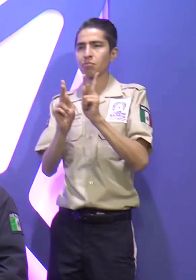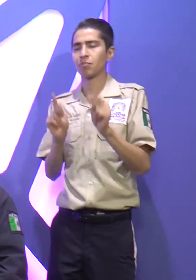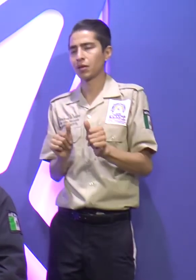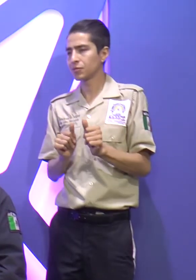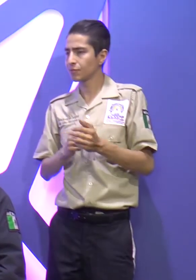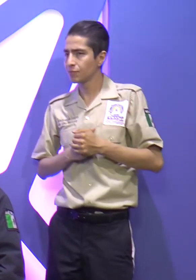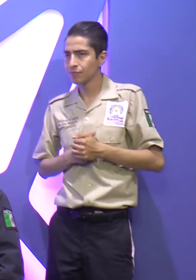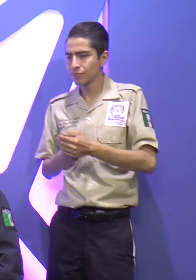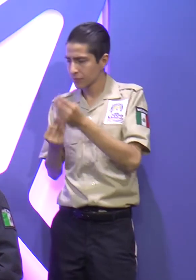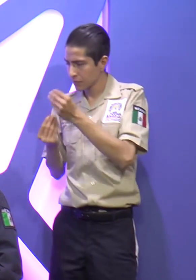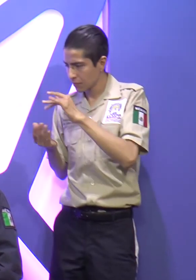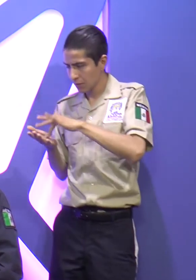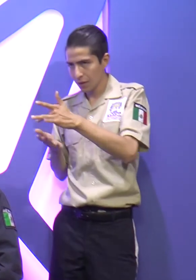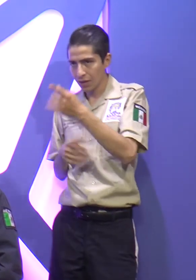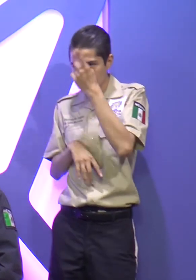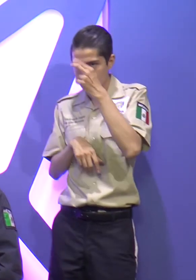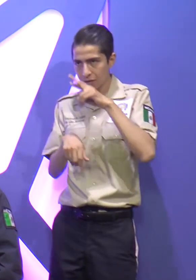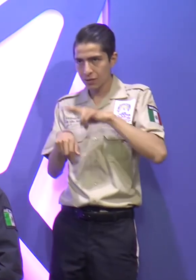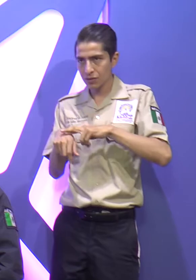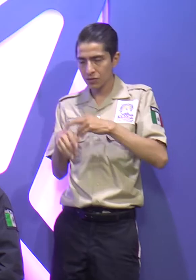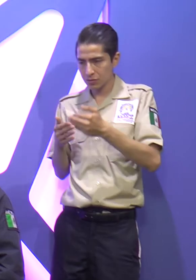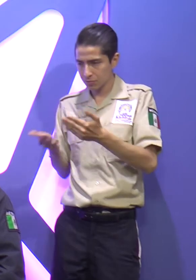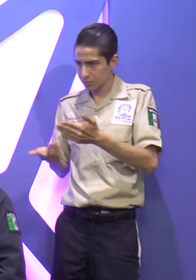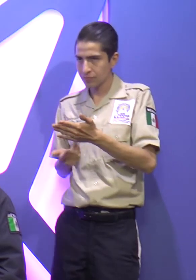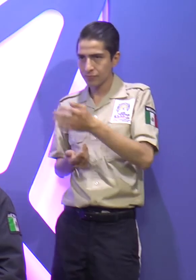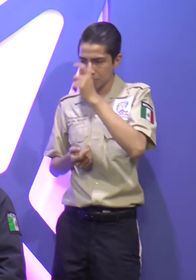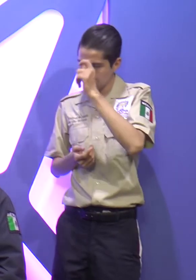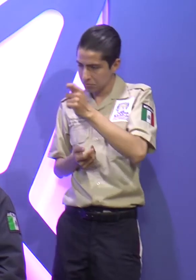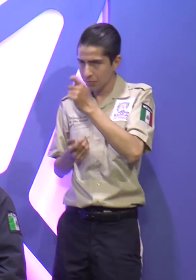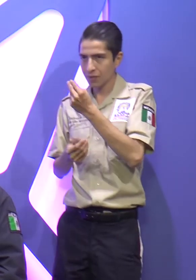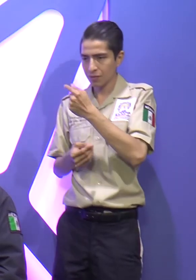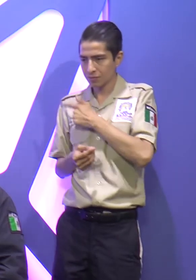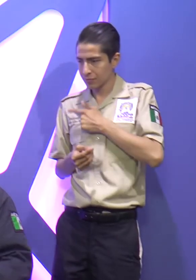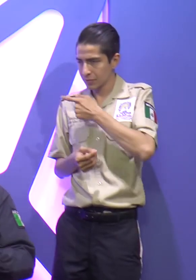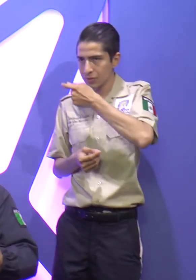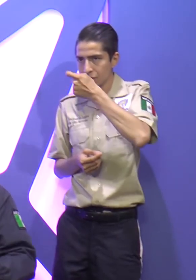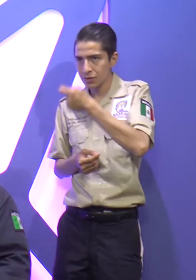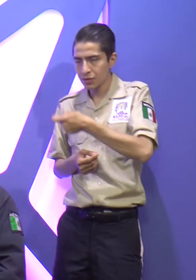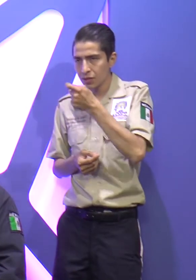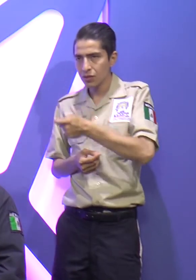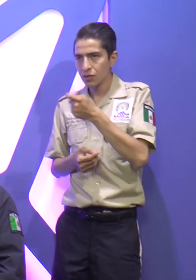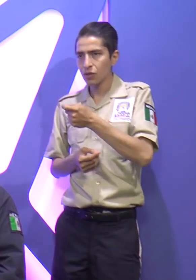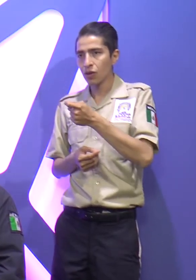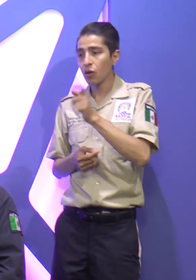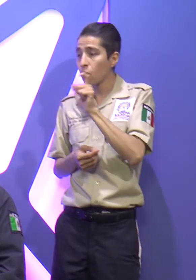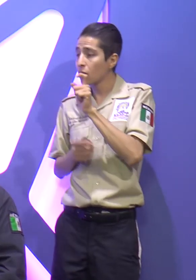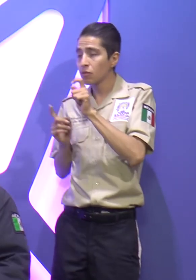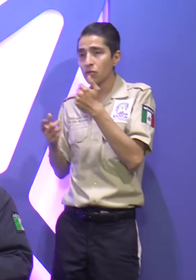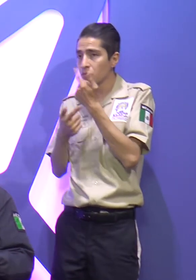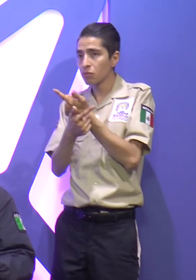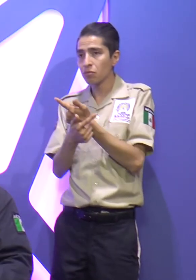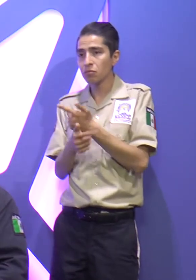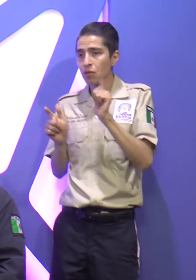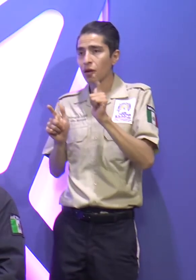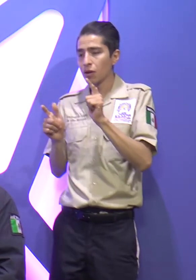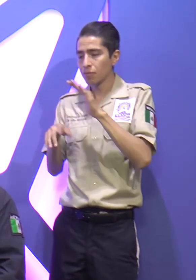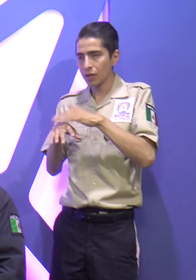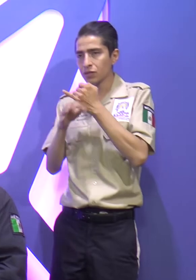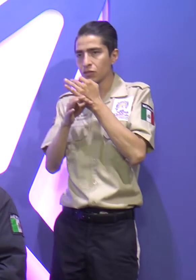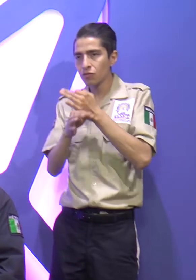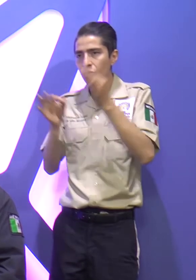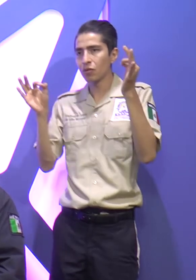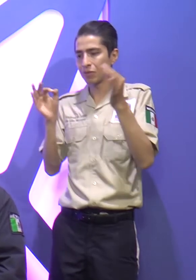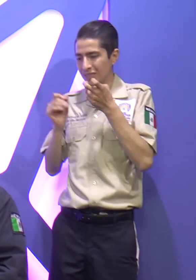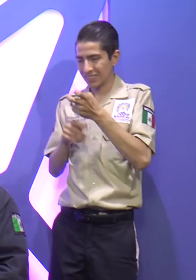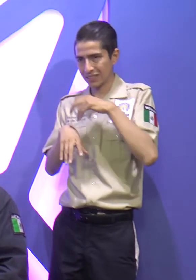Así es. Pues muchas gracias, director. Estamos a tus órdenes y con el gusto de saludarles y cuando gusten pues poderles informar, porque este es